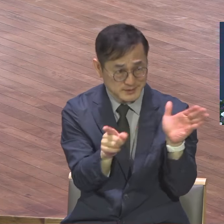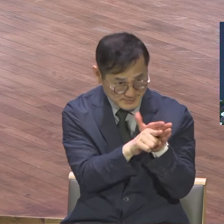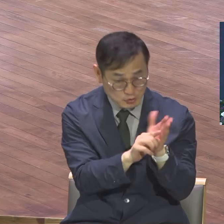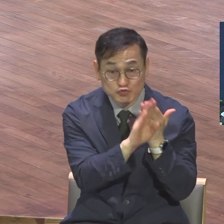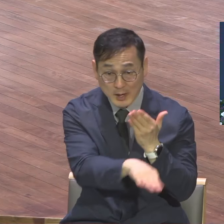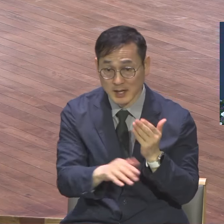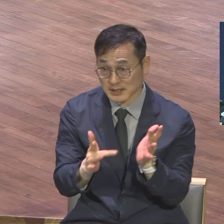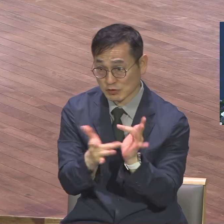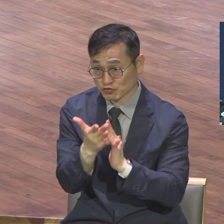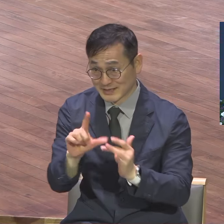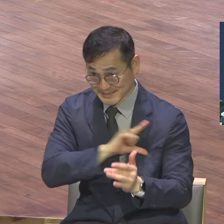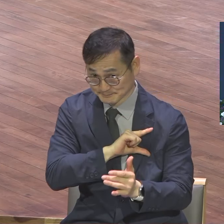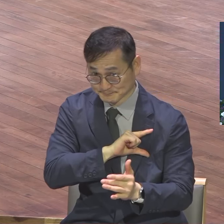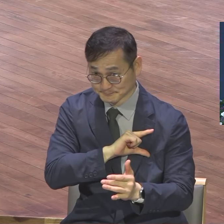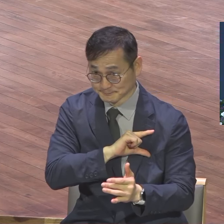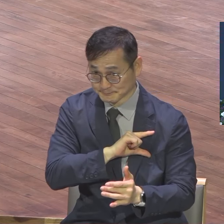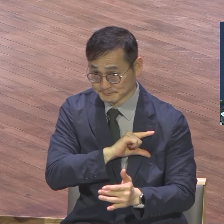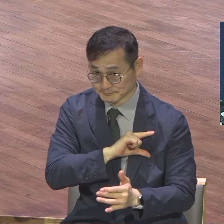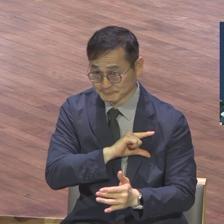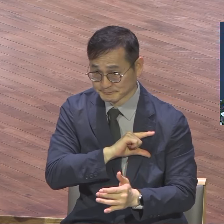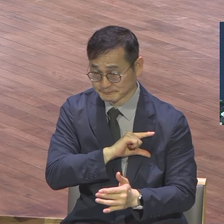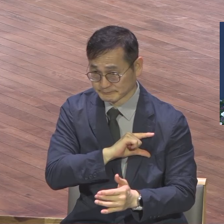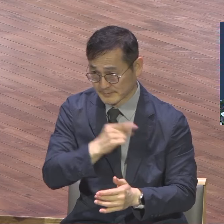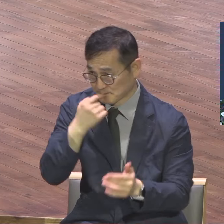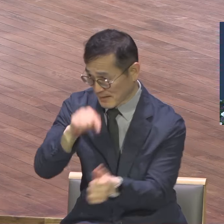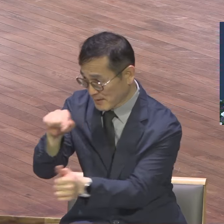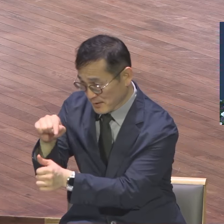예수 이름으로 권세를 사용해야 돼요.